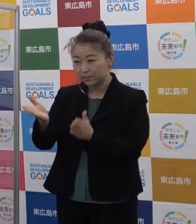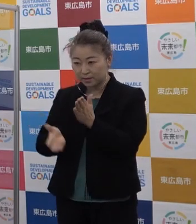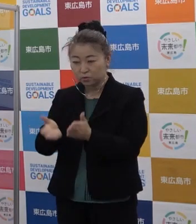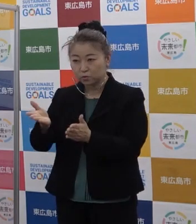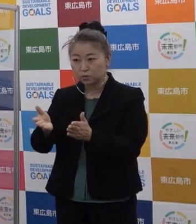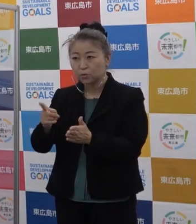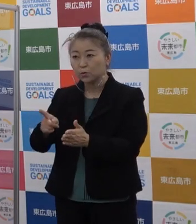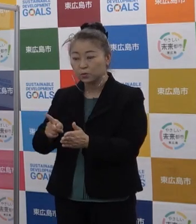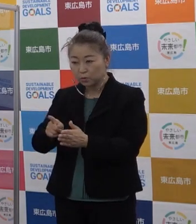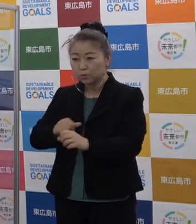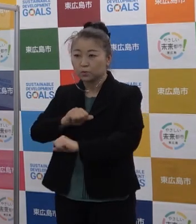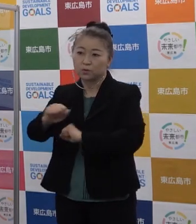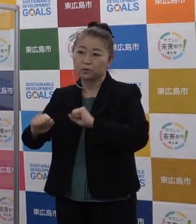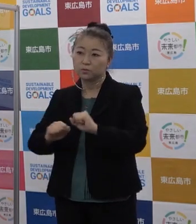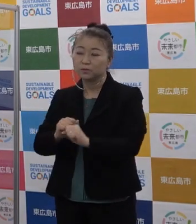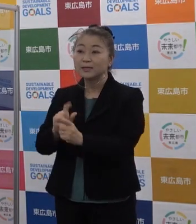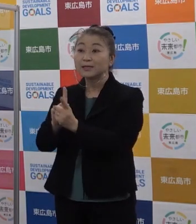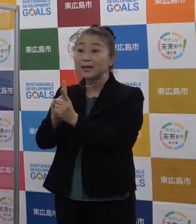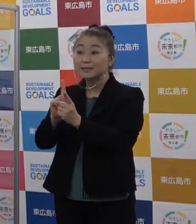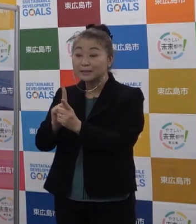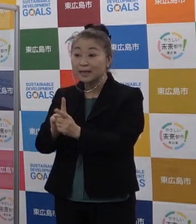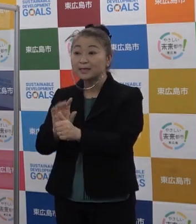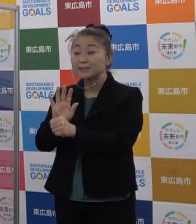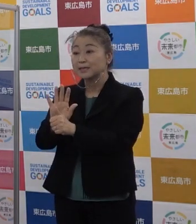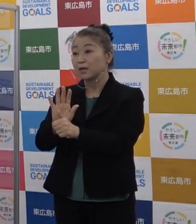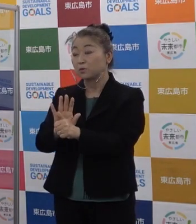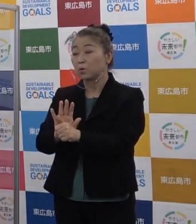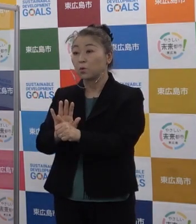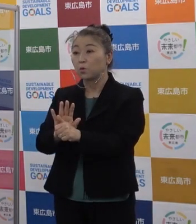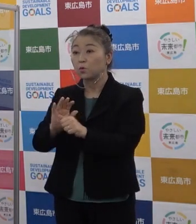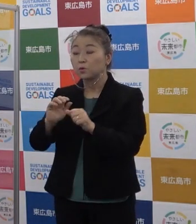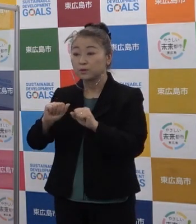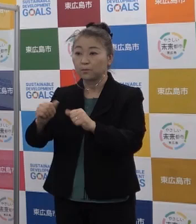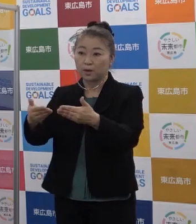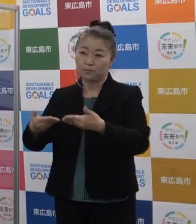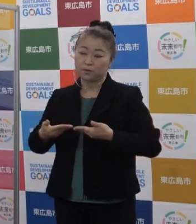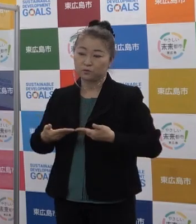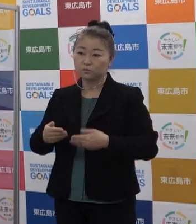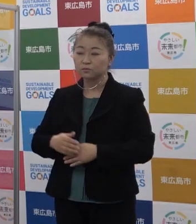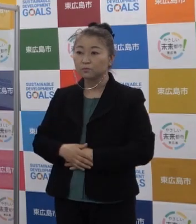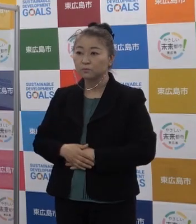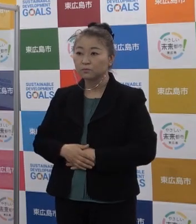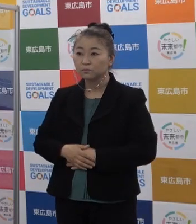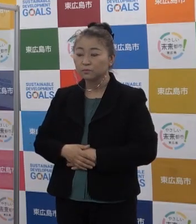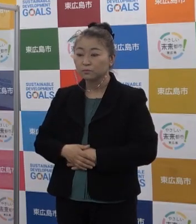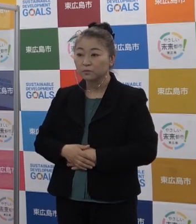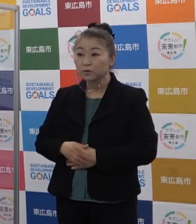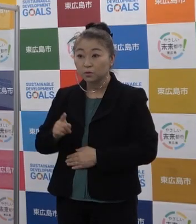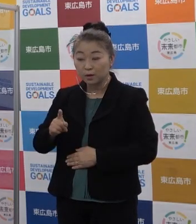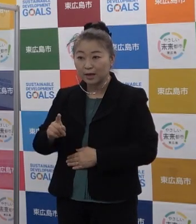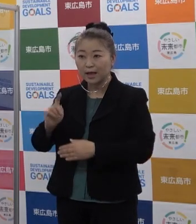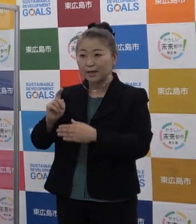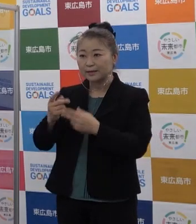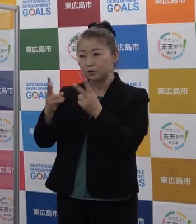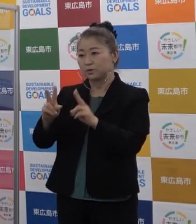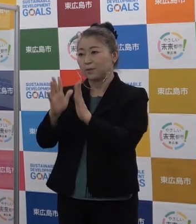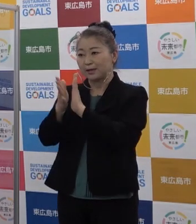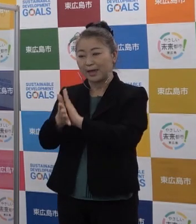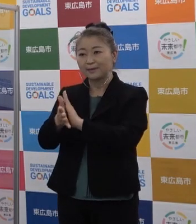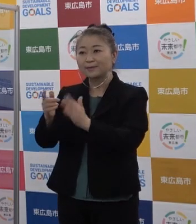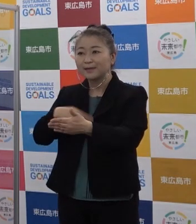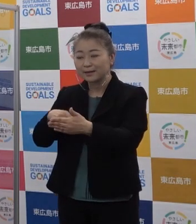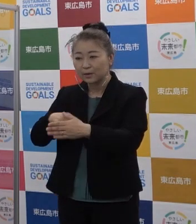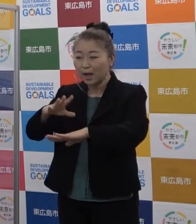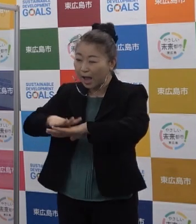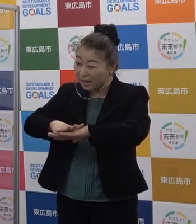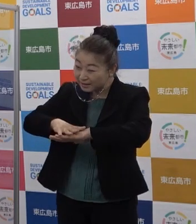り組みに対して支援をするというものでありますが、実はこれが県内の市町としては初